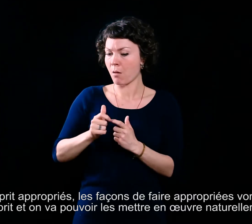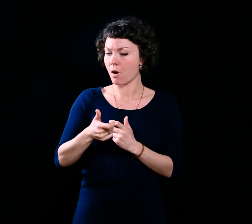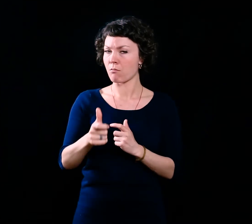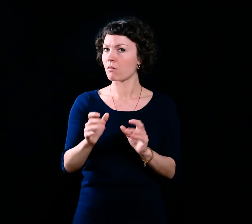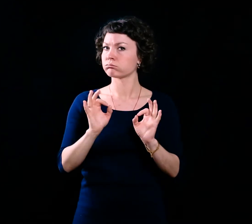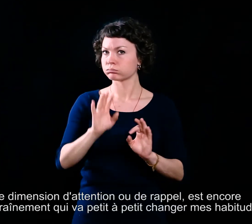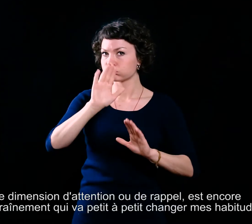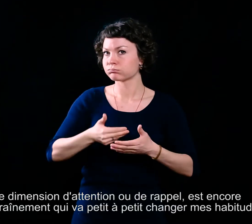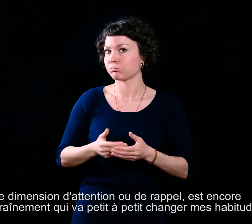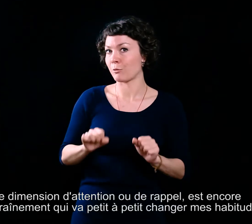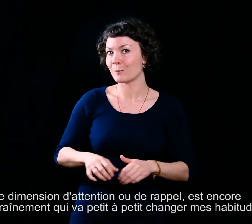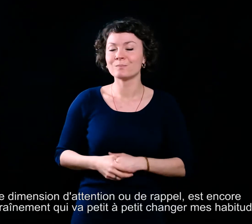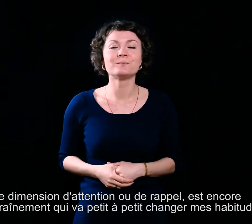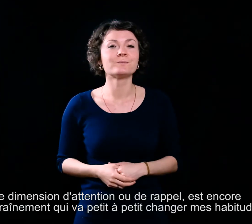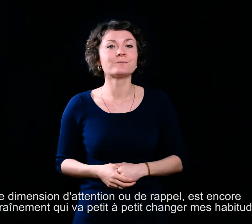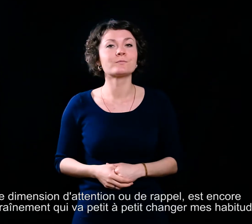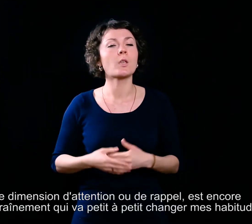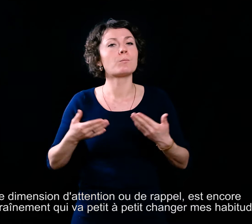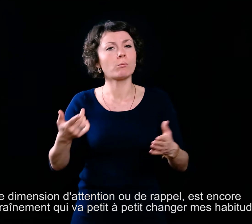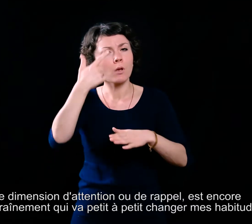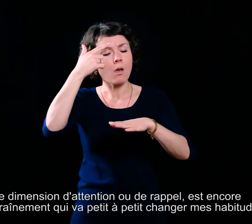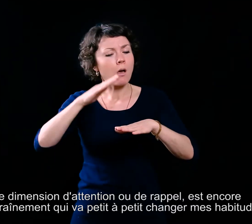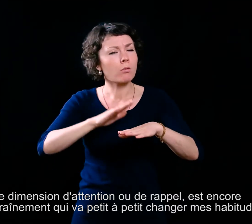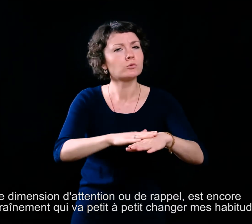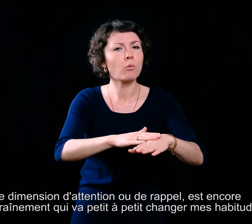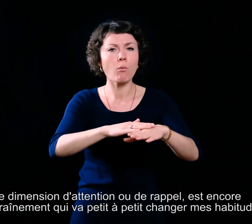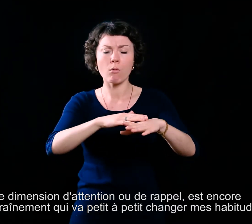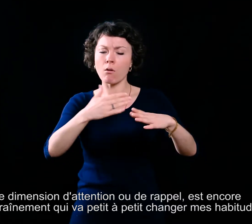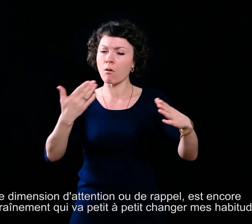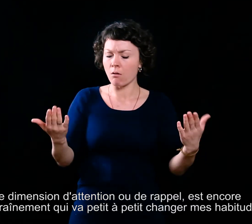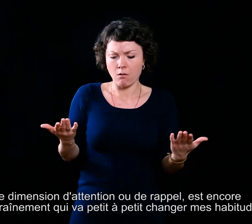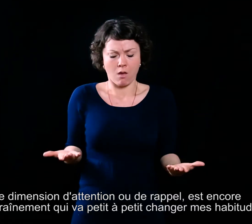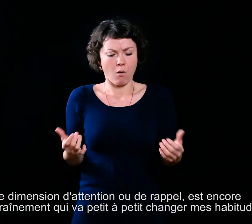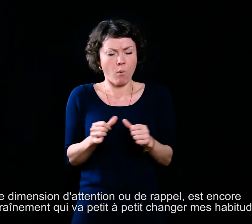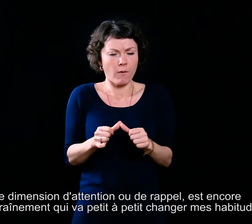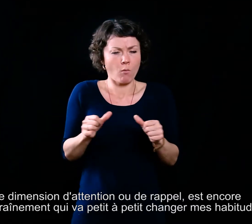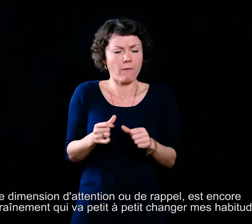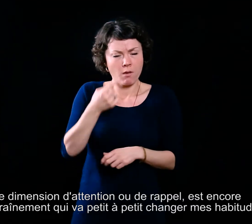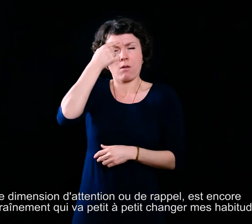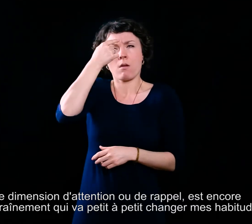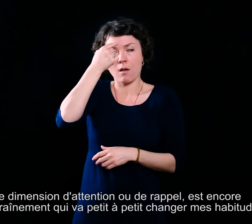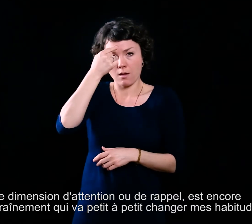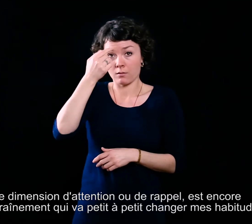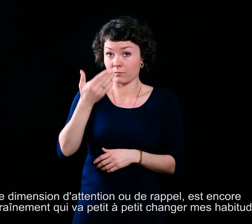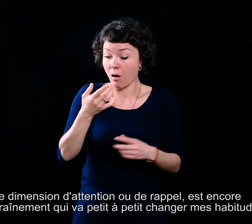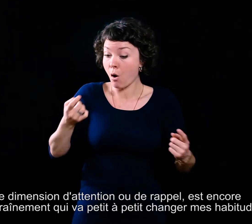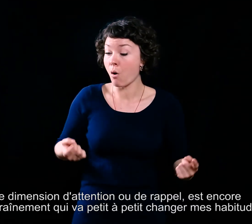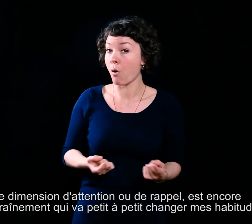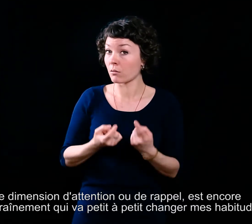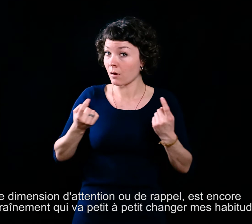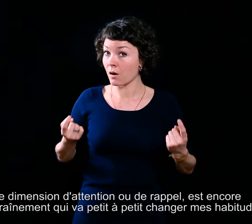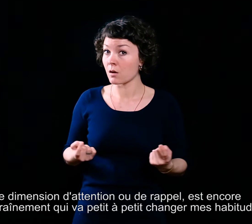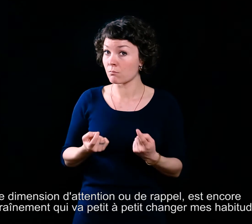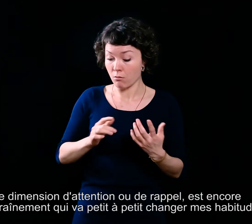naturellement. Donc cette dimension d'attention ou de rappel est encore une fois un entraînement qui petit à